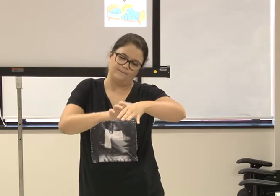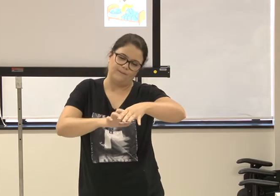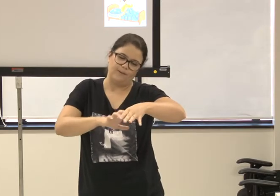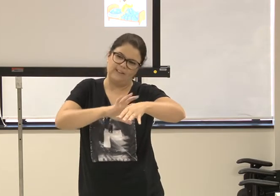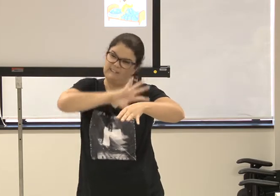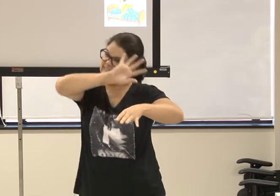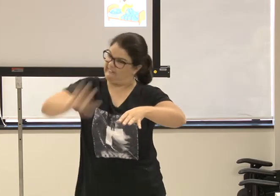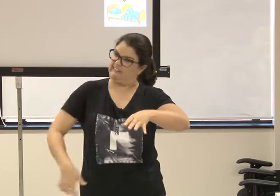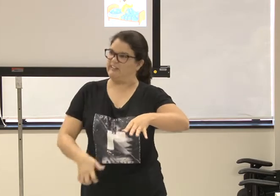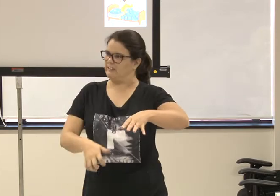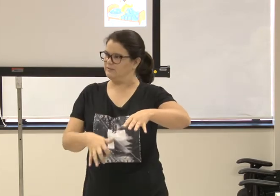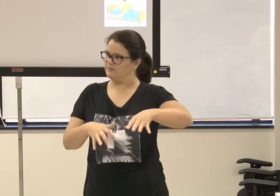Quando ele não.